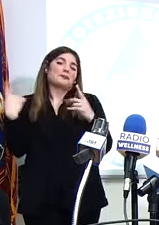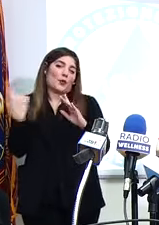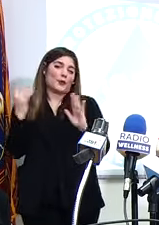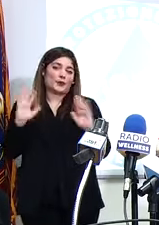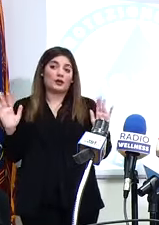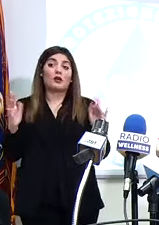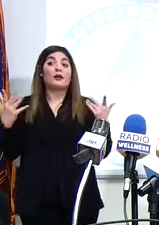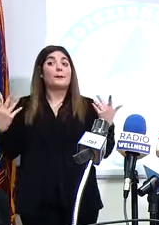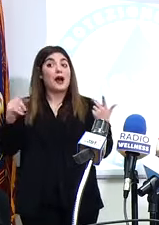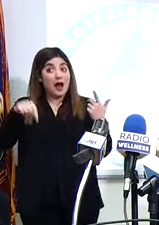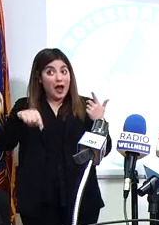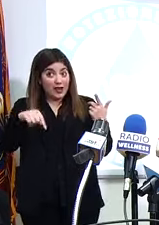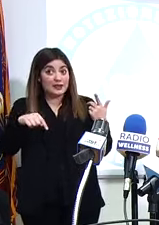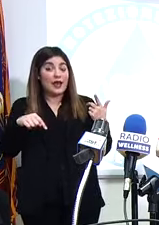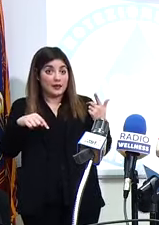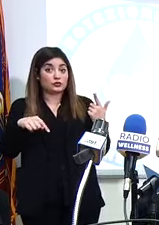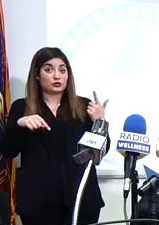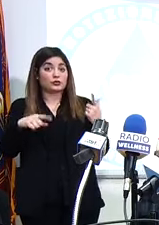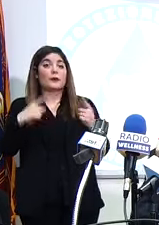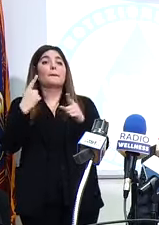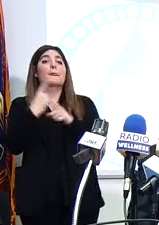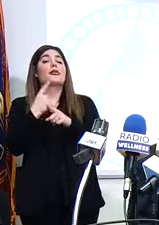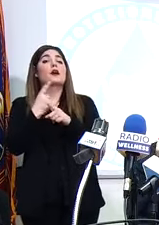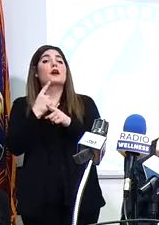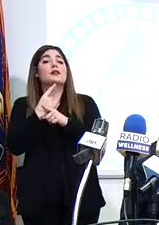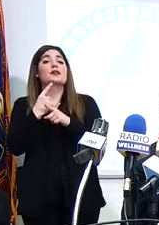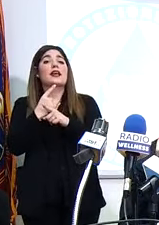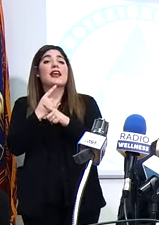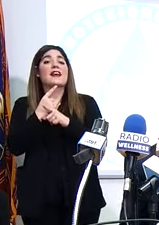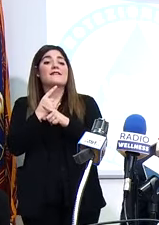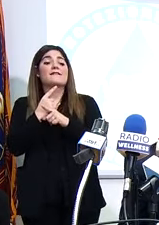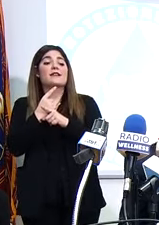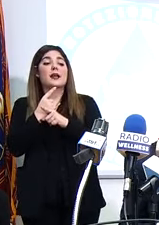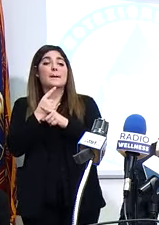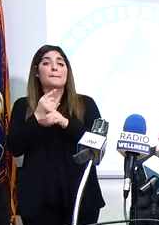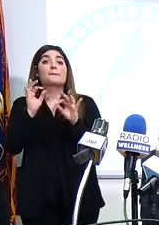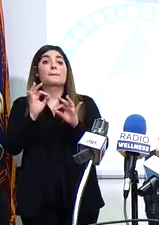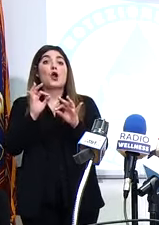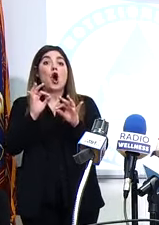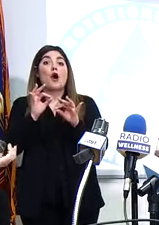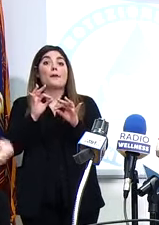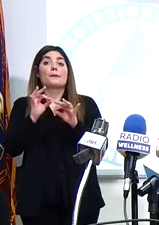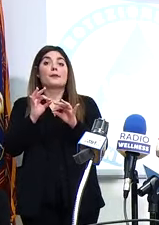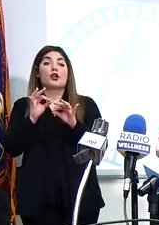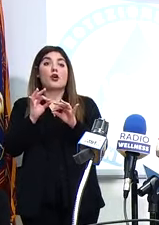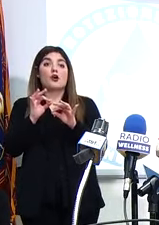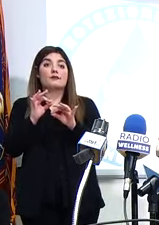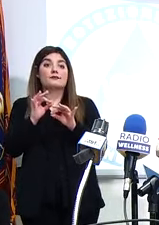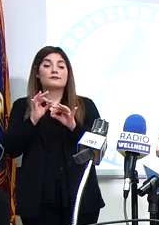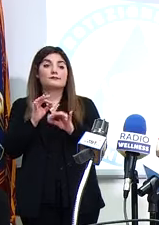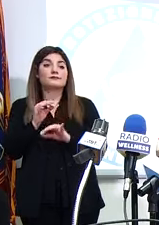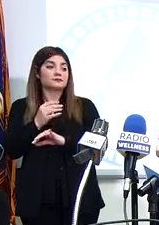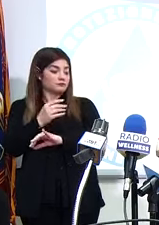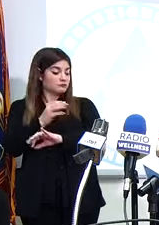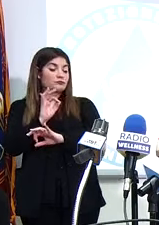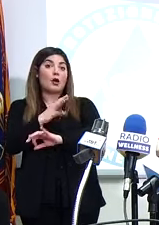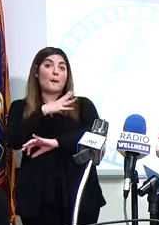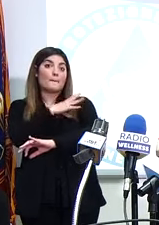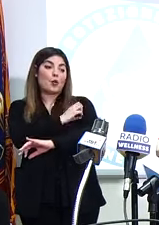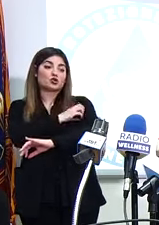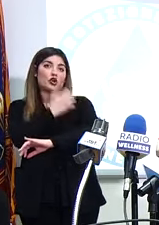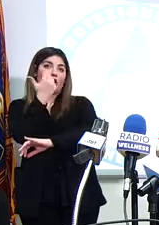adesso usciranno, stanno uscendo quelli per via intramuscolo. Quindi si possono concentrare e invece di